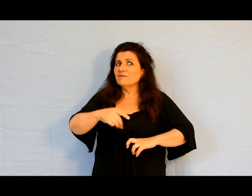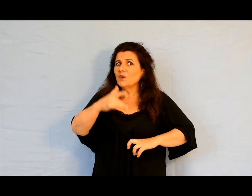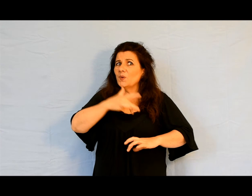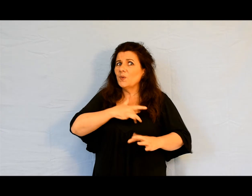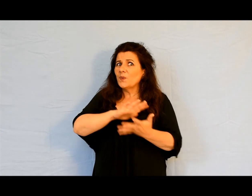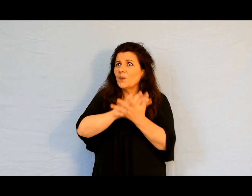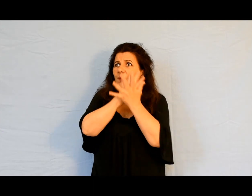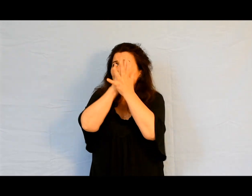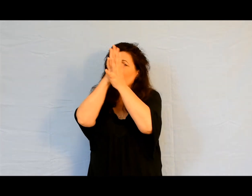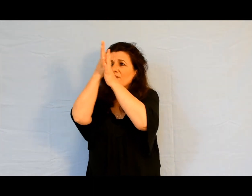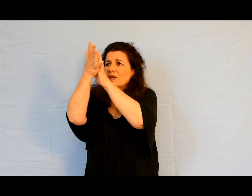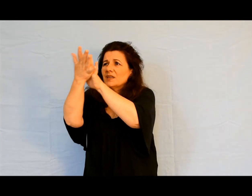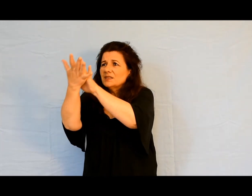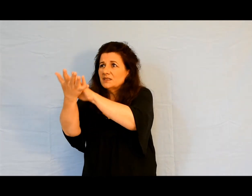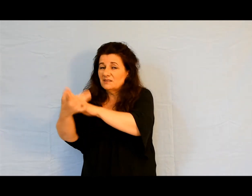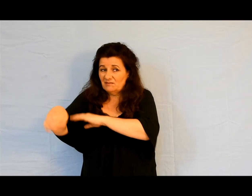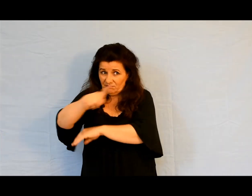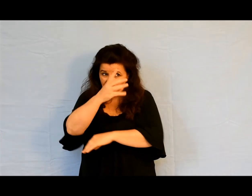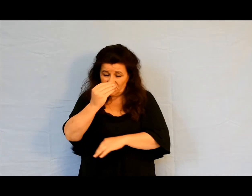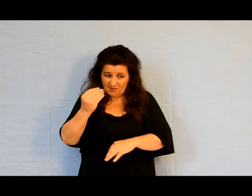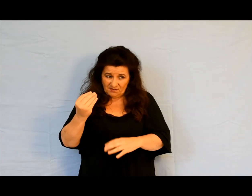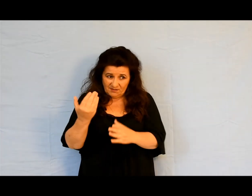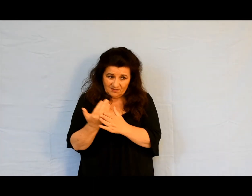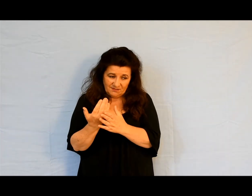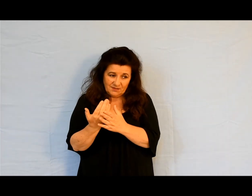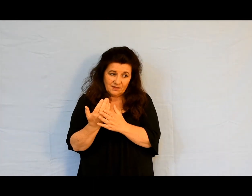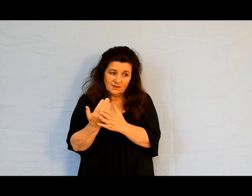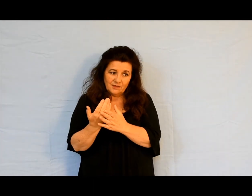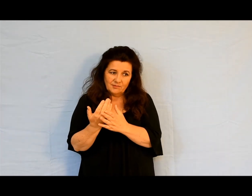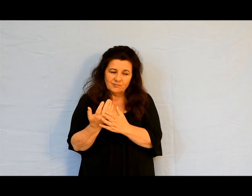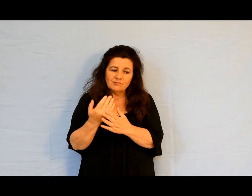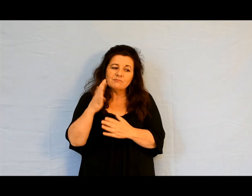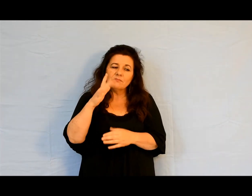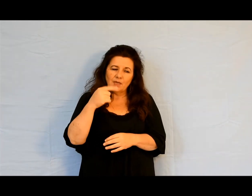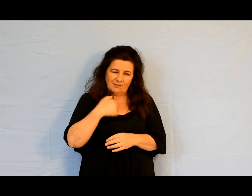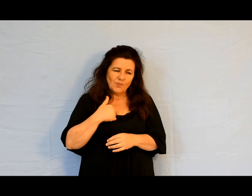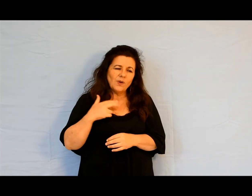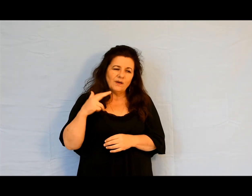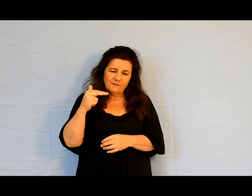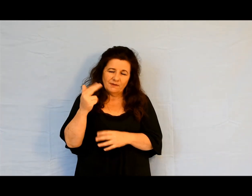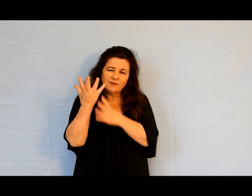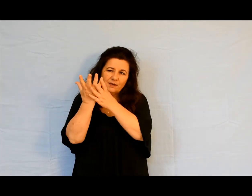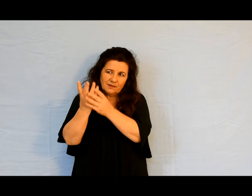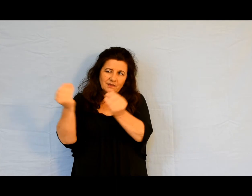convertissent, et moi, je les guérirai.